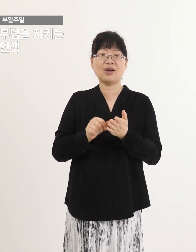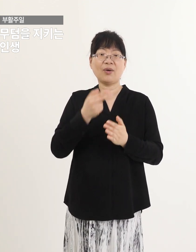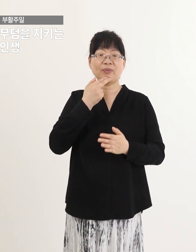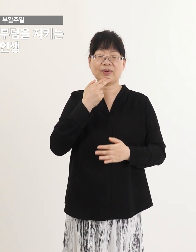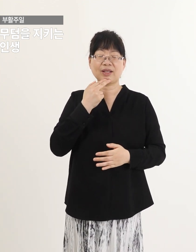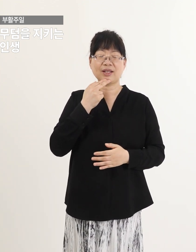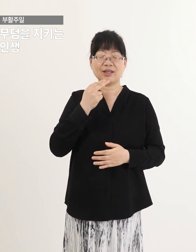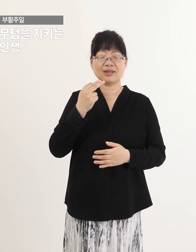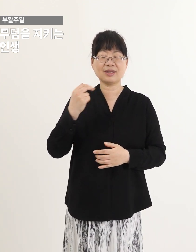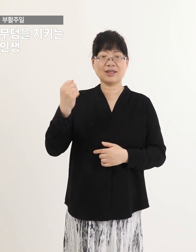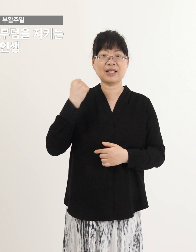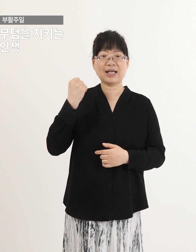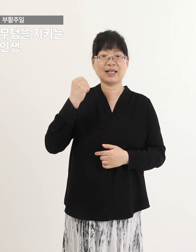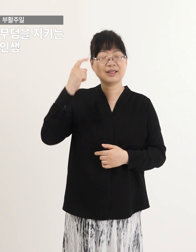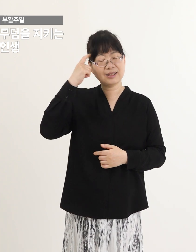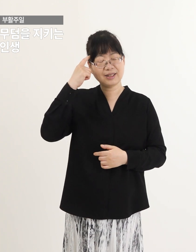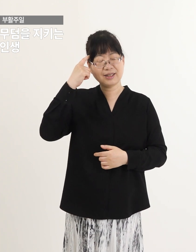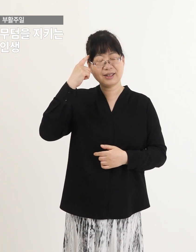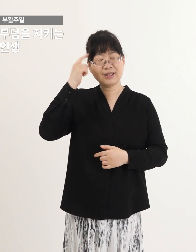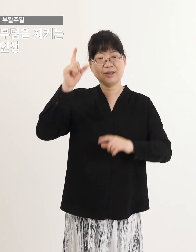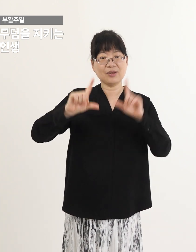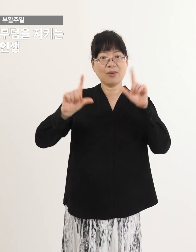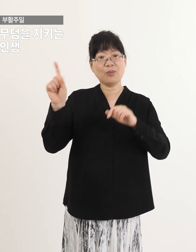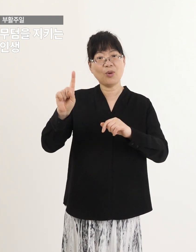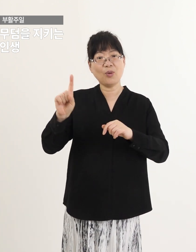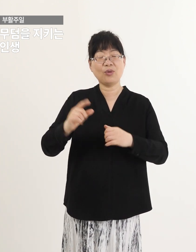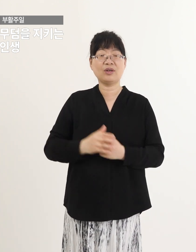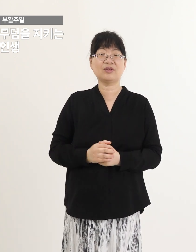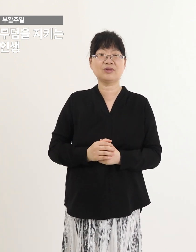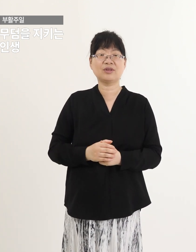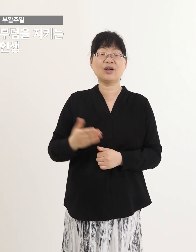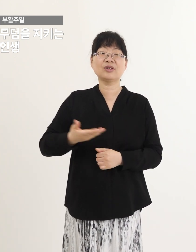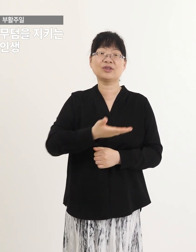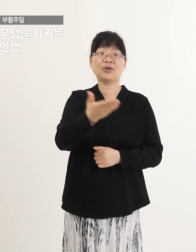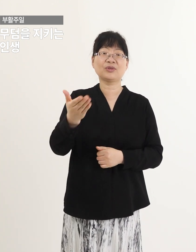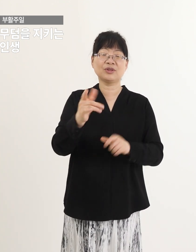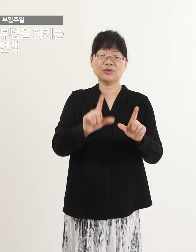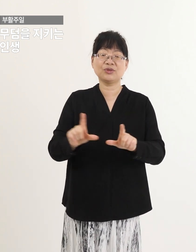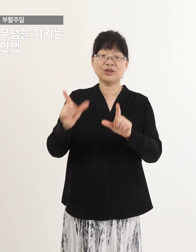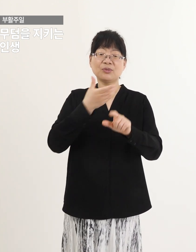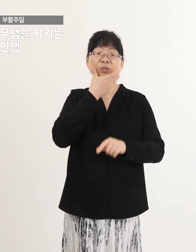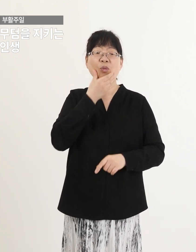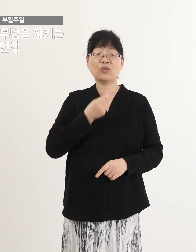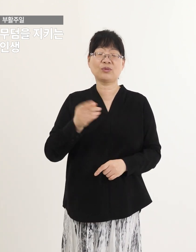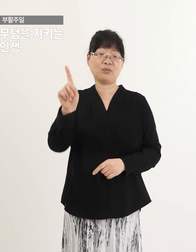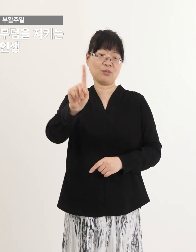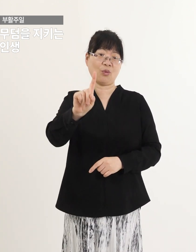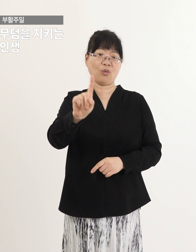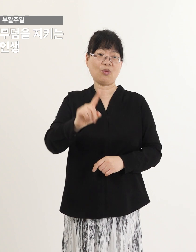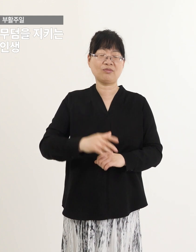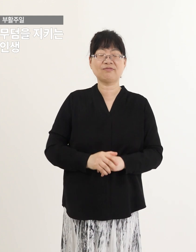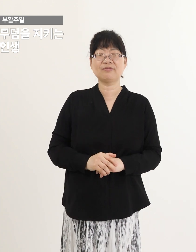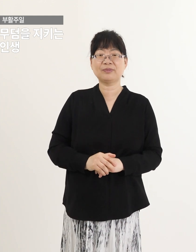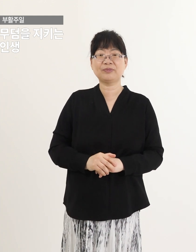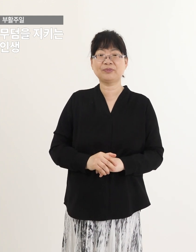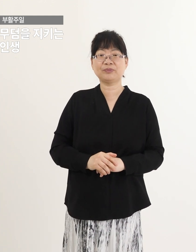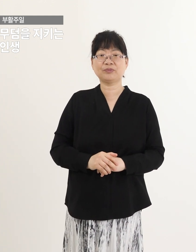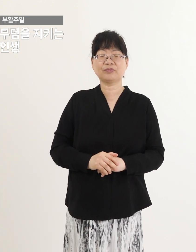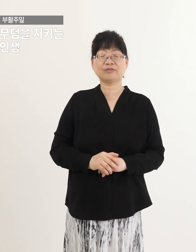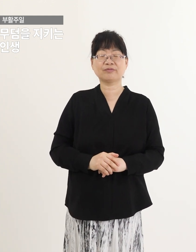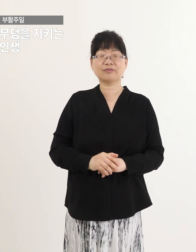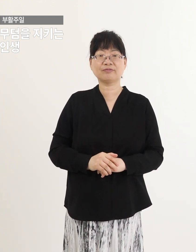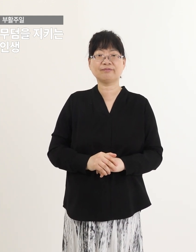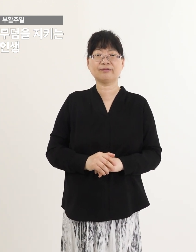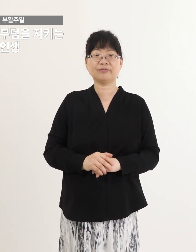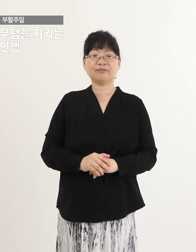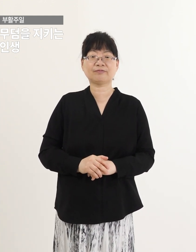인상이 뭐냐면 쟤들은 어쩌다 저런 복을 누릴까? 예? 쟤들은 어쩌다 저런 복을